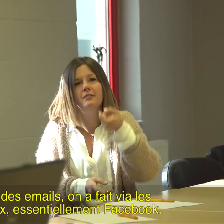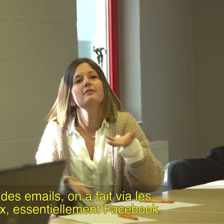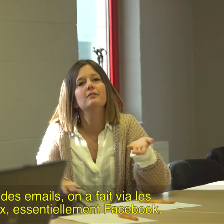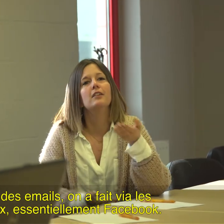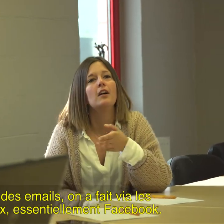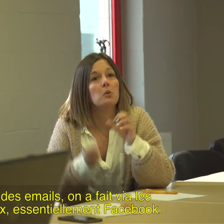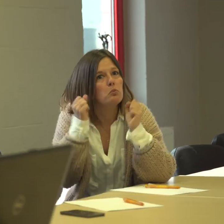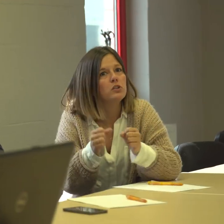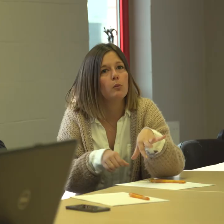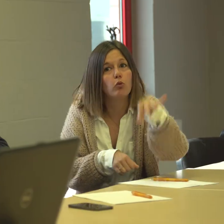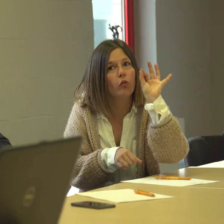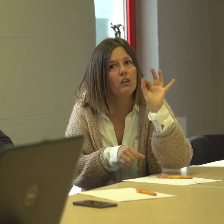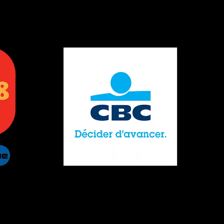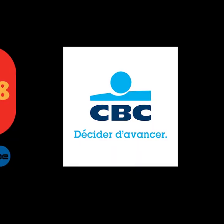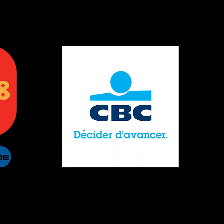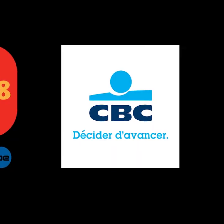essentiellement Facebook.